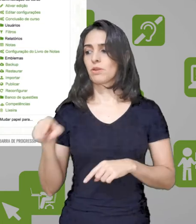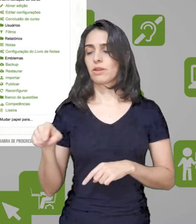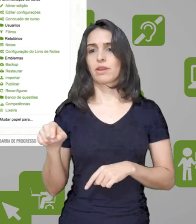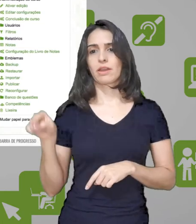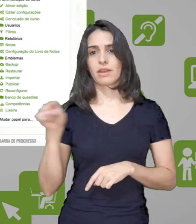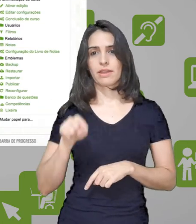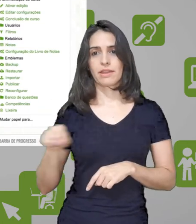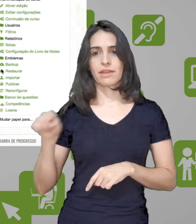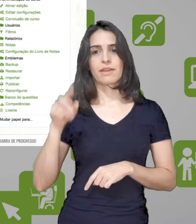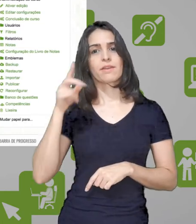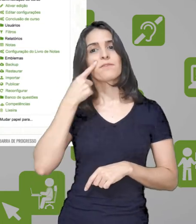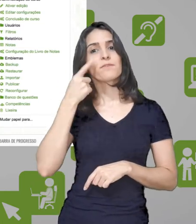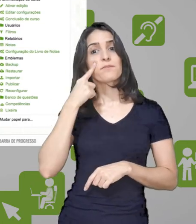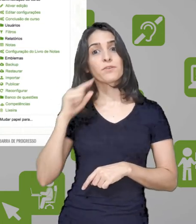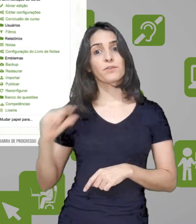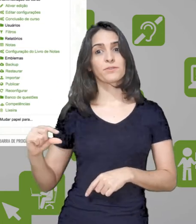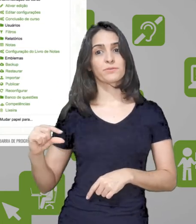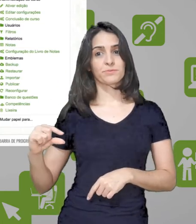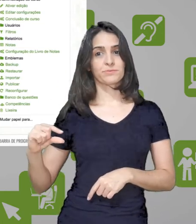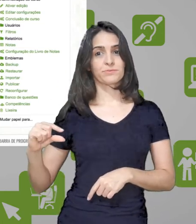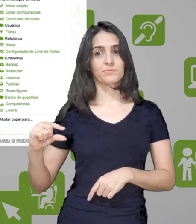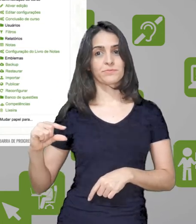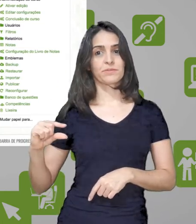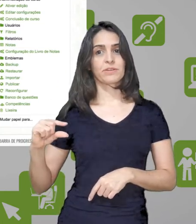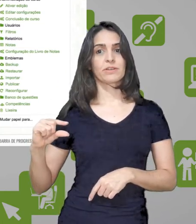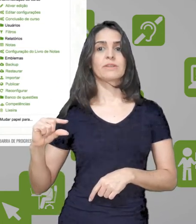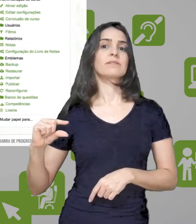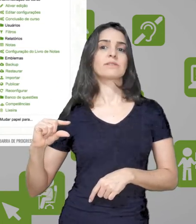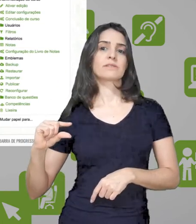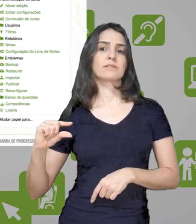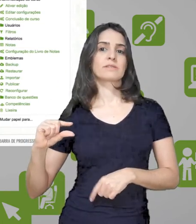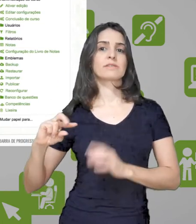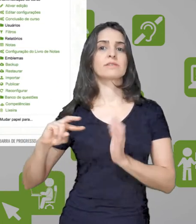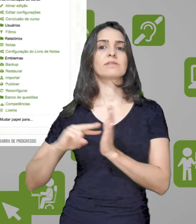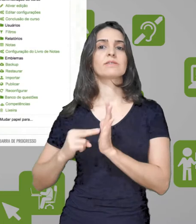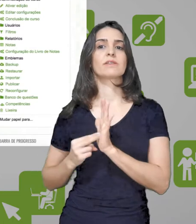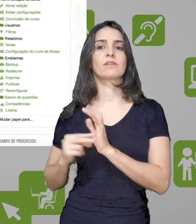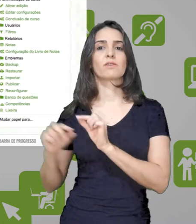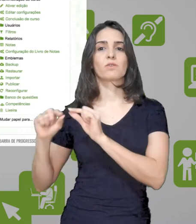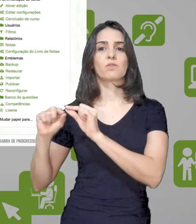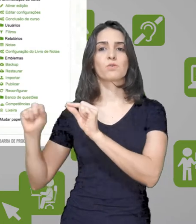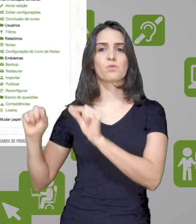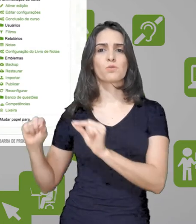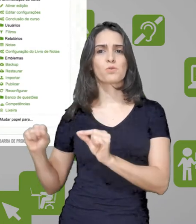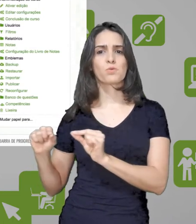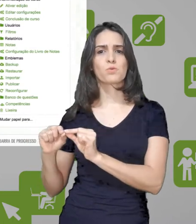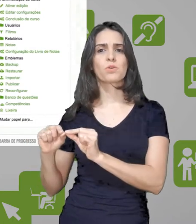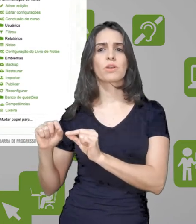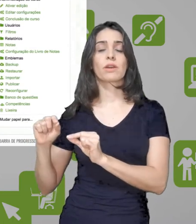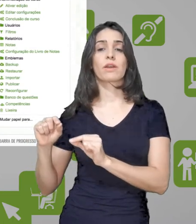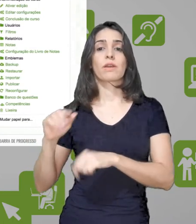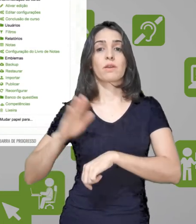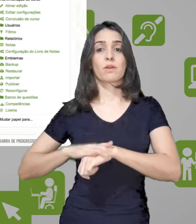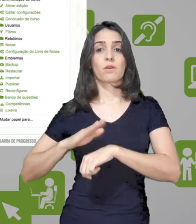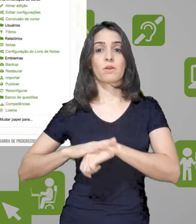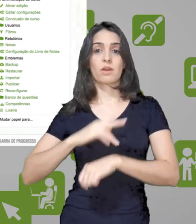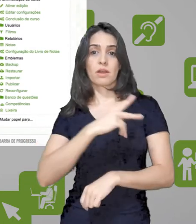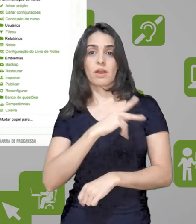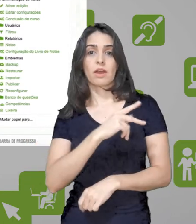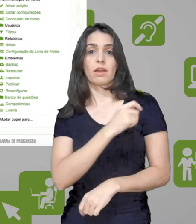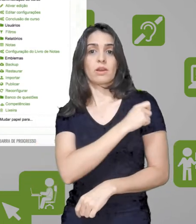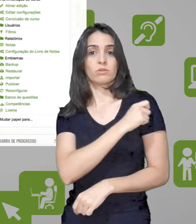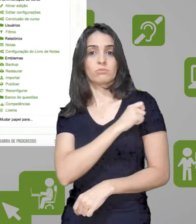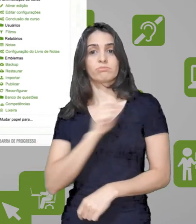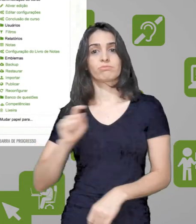mais nada, significa que o aluno ele vai poder marcar manualmente os recursos